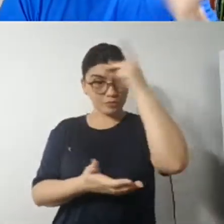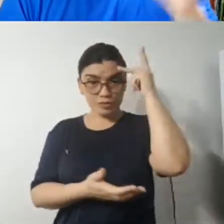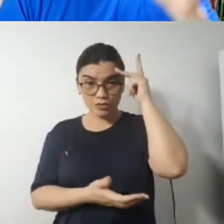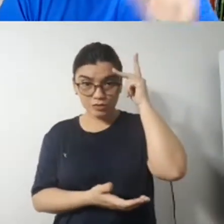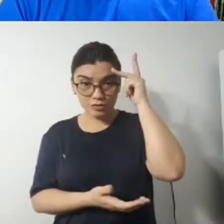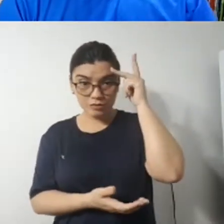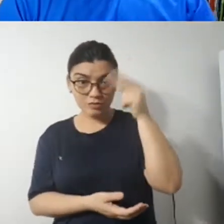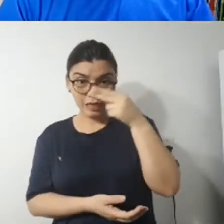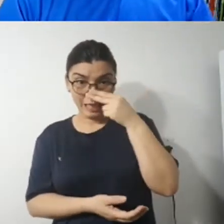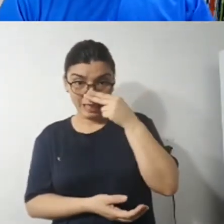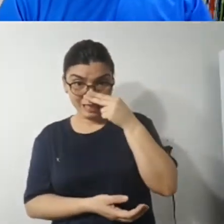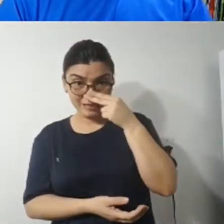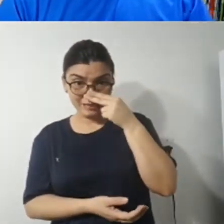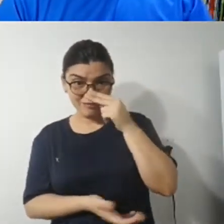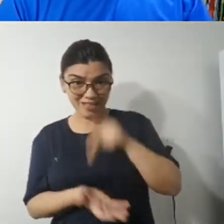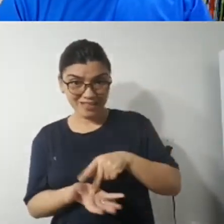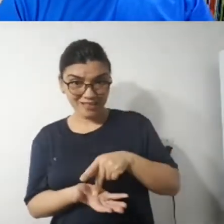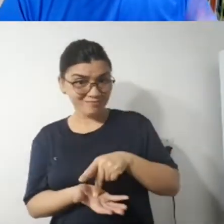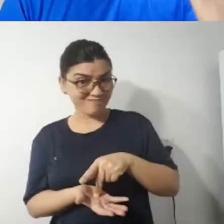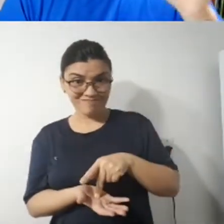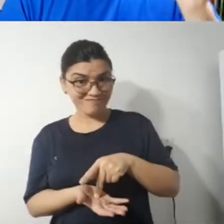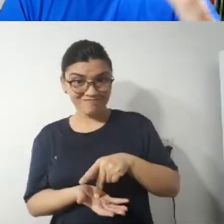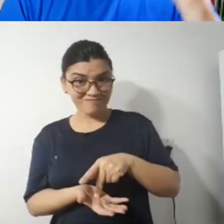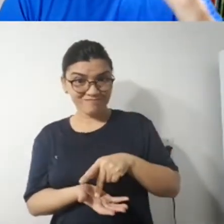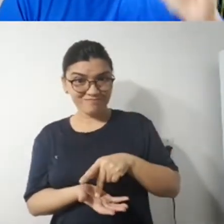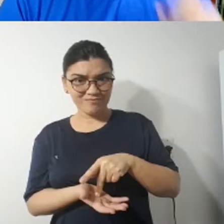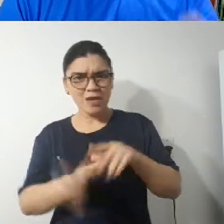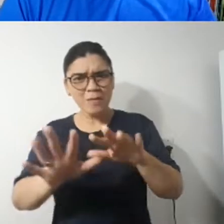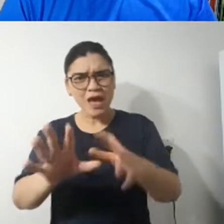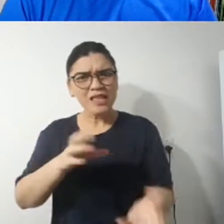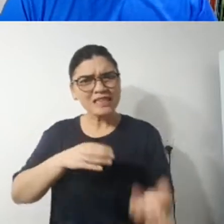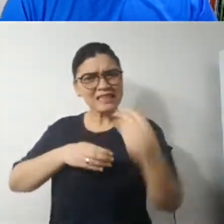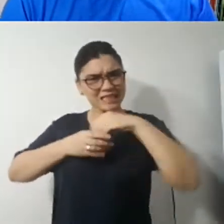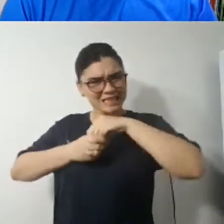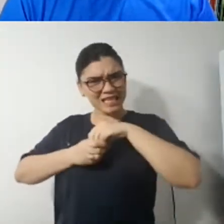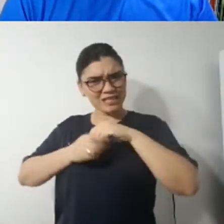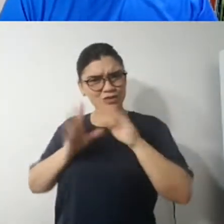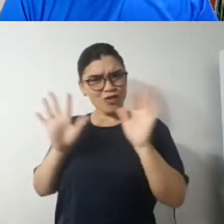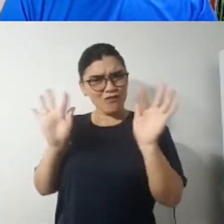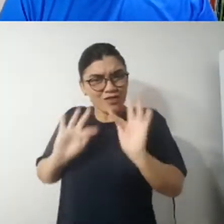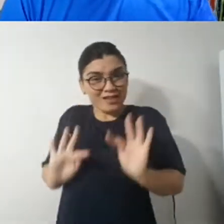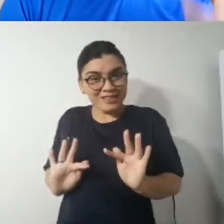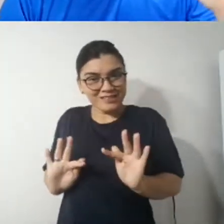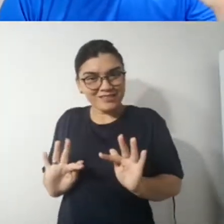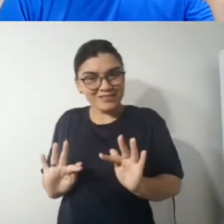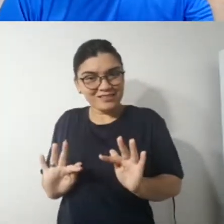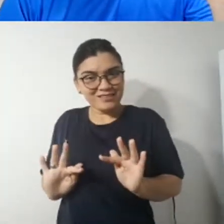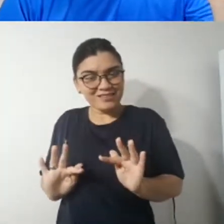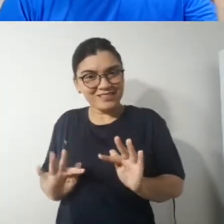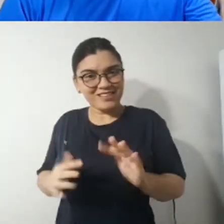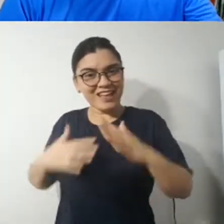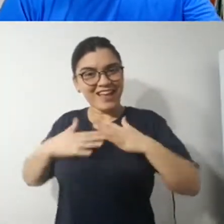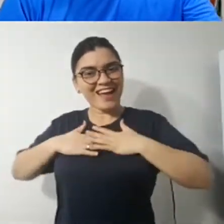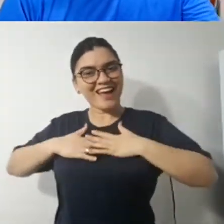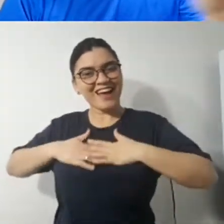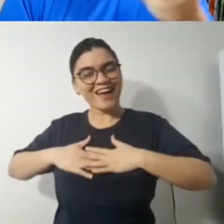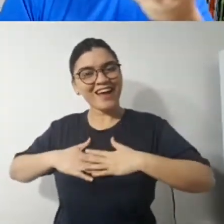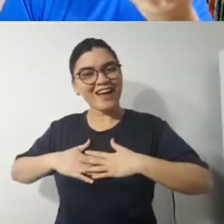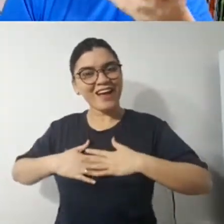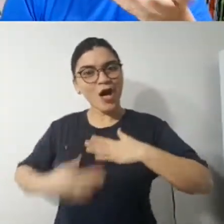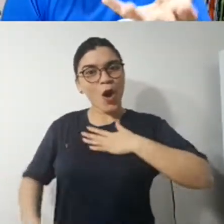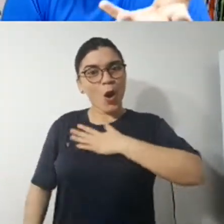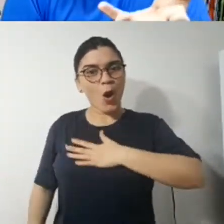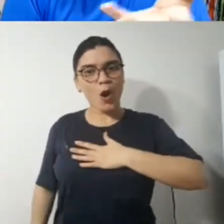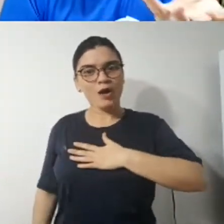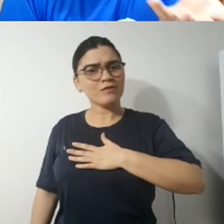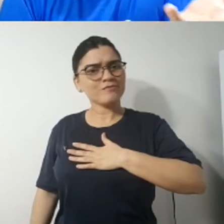não vivem vidas felizes. Elas não vivem vidas satisfeitas. Não estou dizendo que elas não prosperam, elas podem